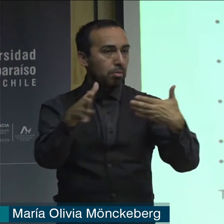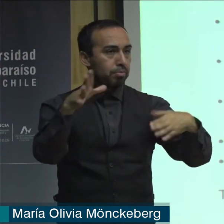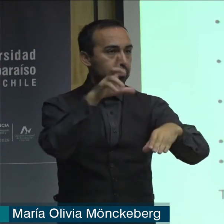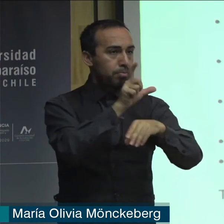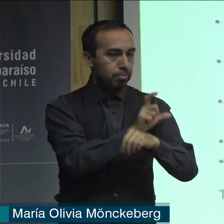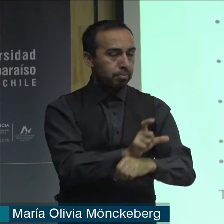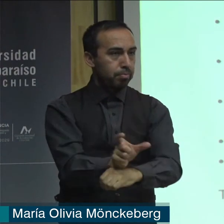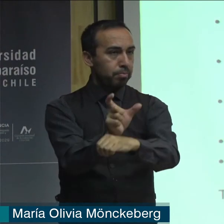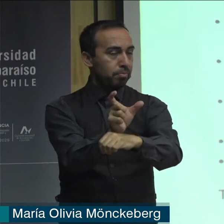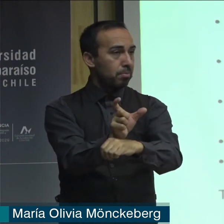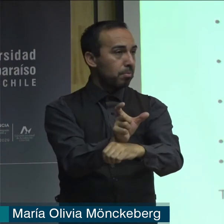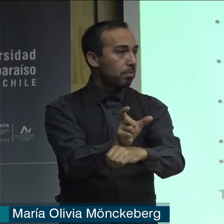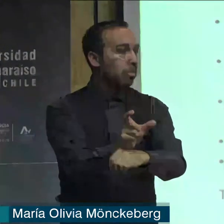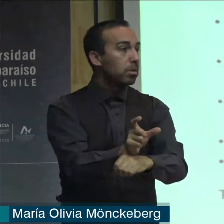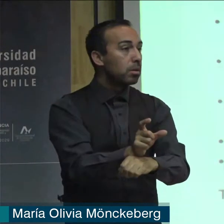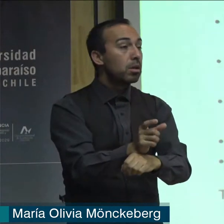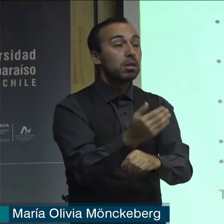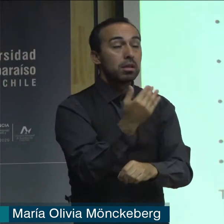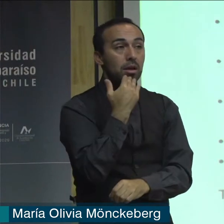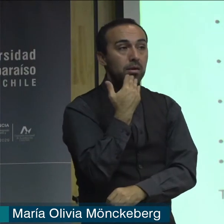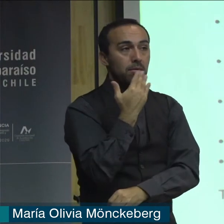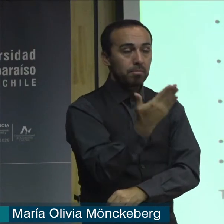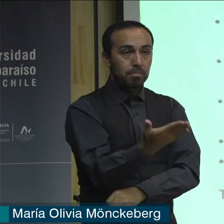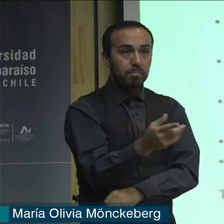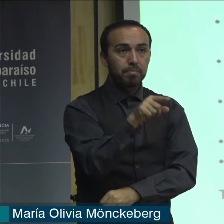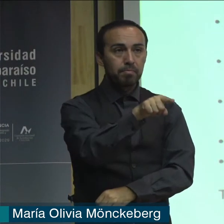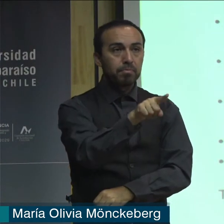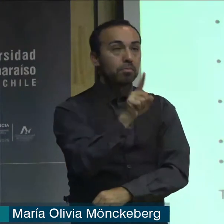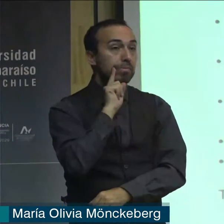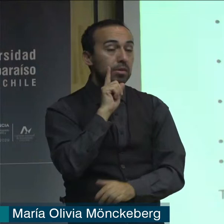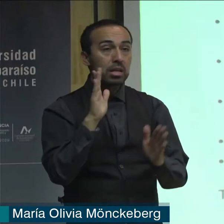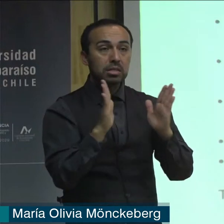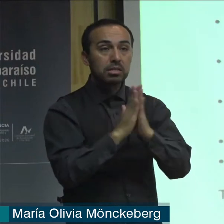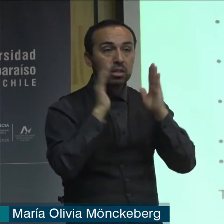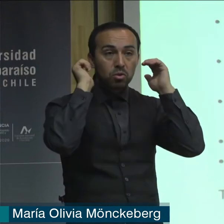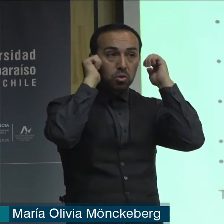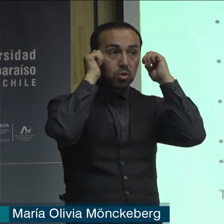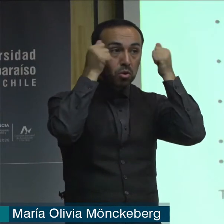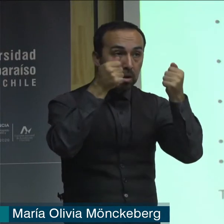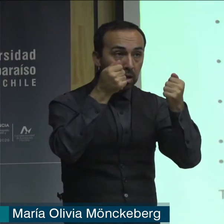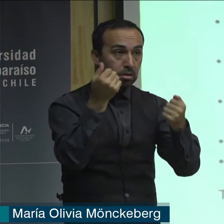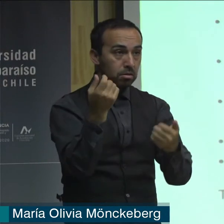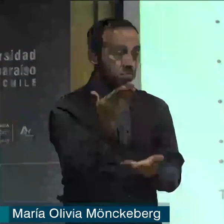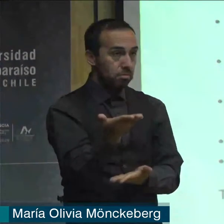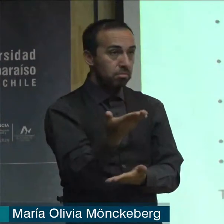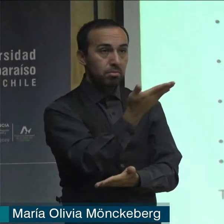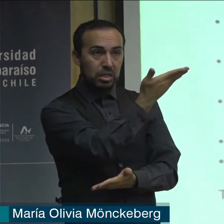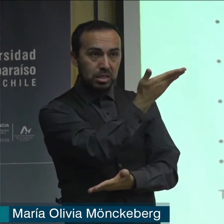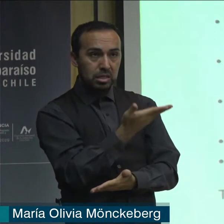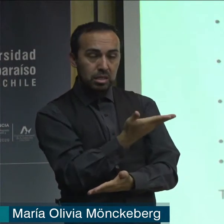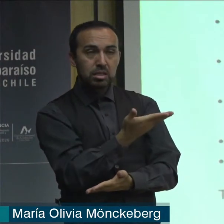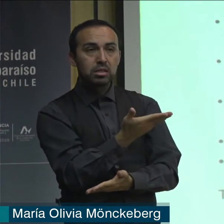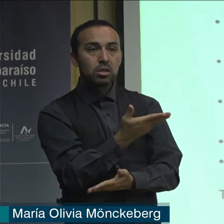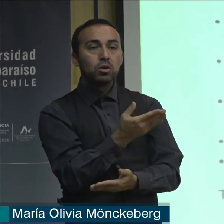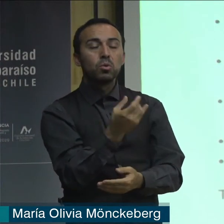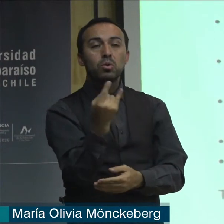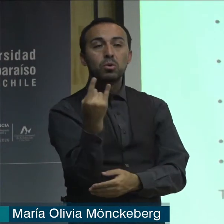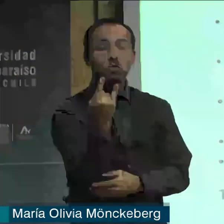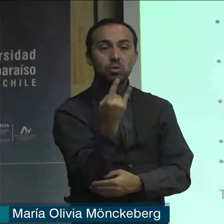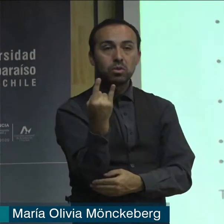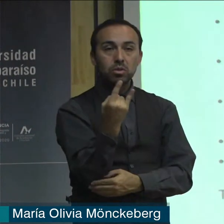sin ir más lejos tenemos la Santo Tomás la Santo Tomás que es un consorcio que reúne